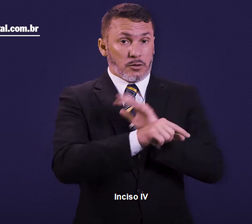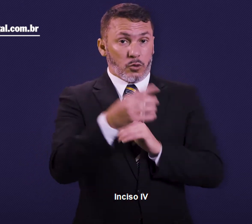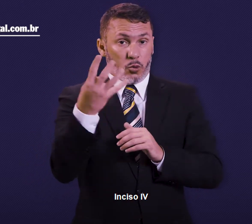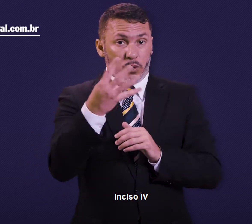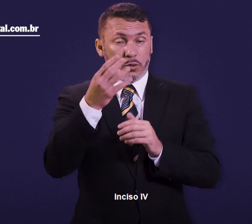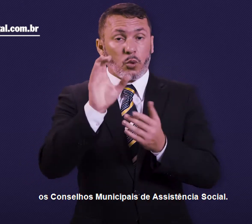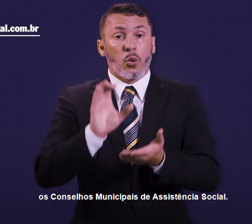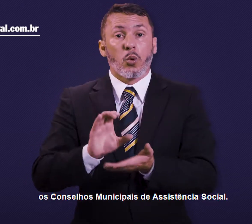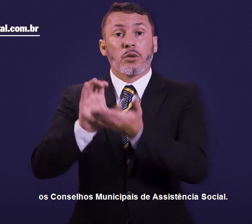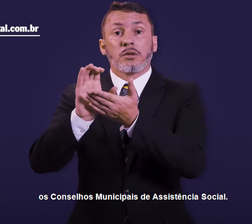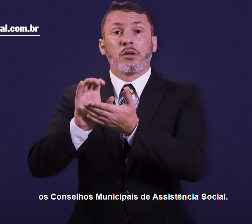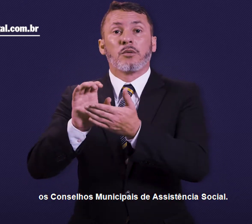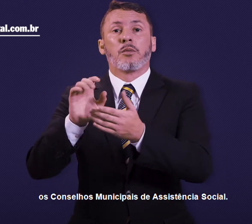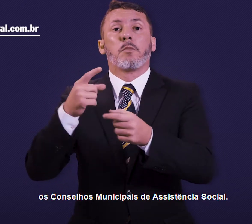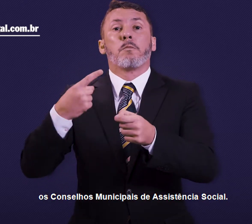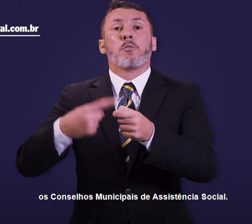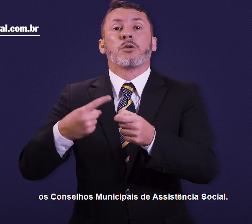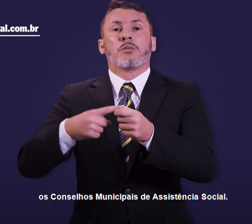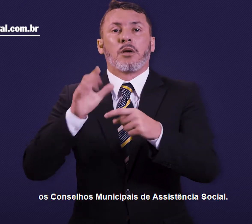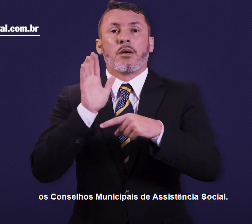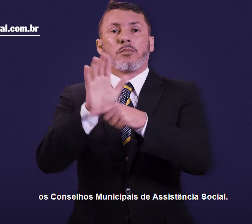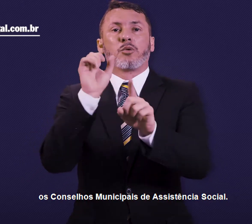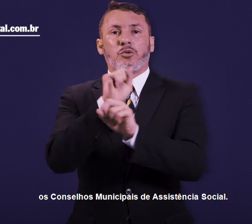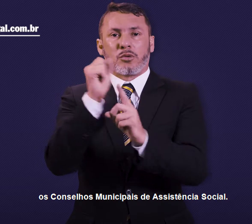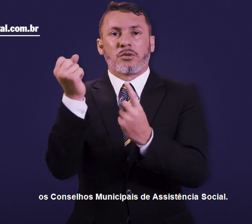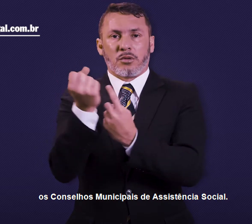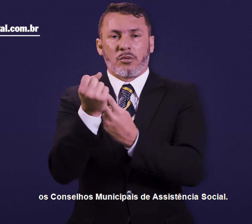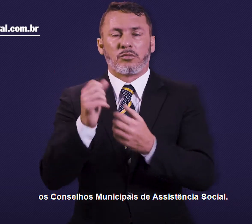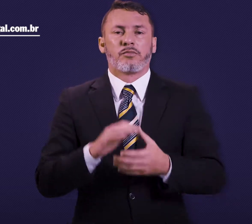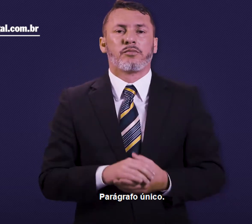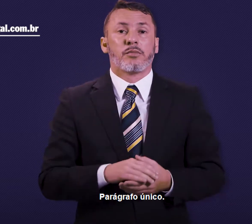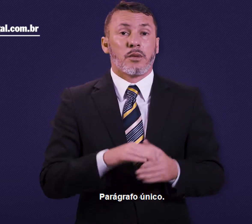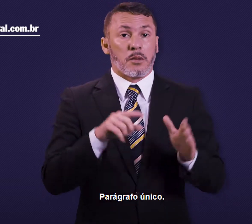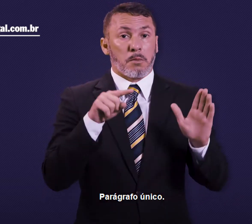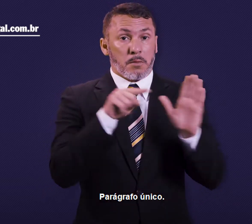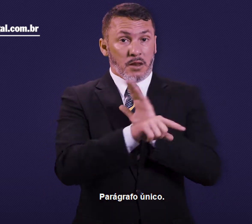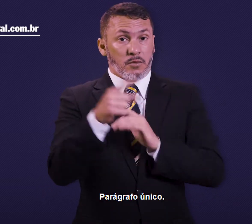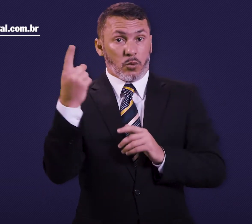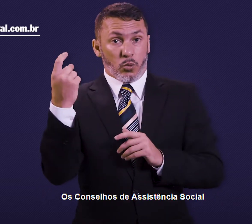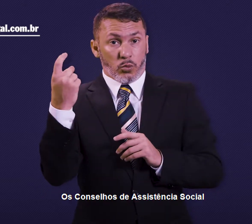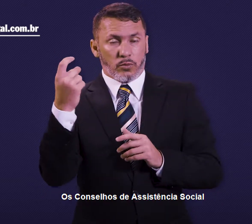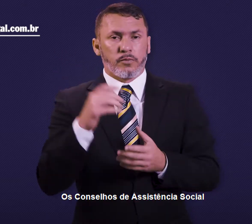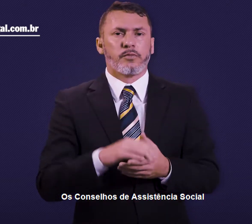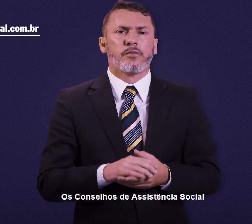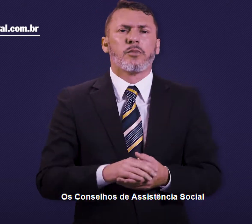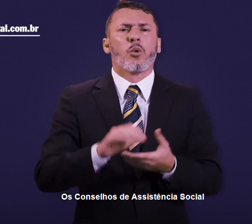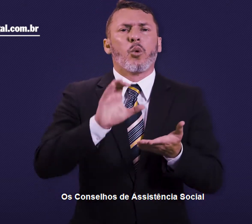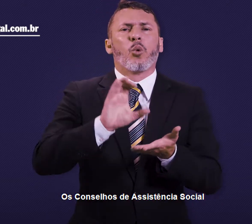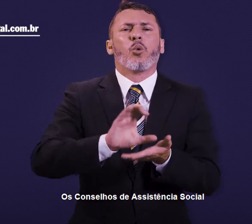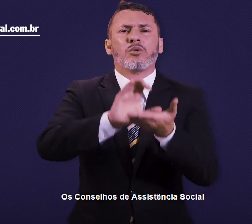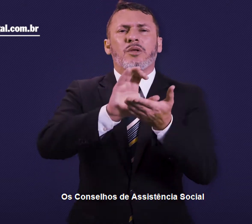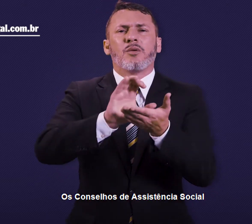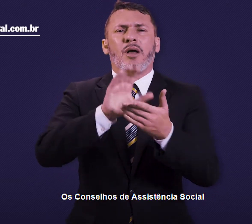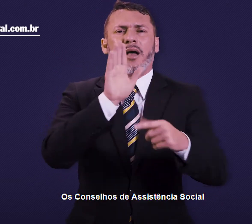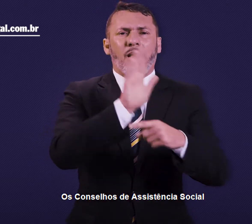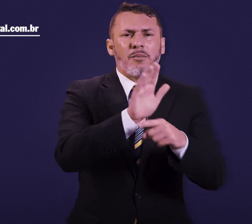4. Os Conselhos Municipais de Assistência Social. Parágrafo único. Os Conselhos de Assistência Social